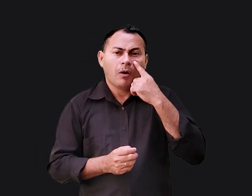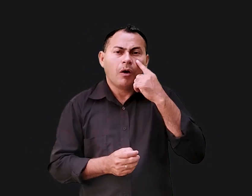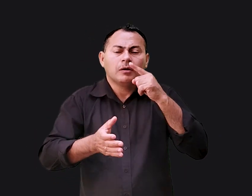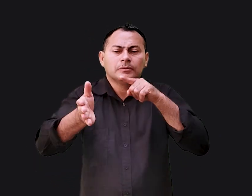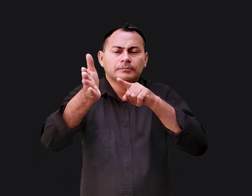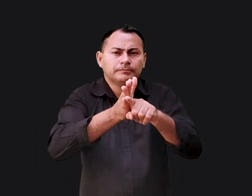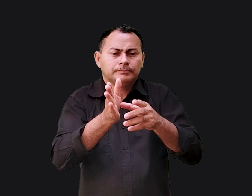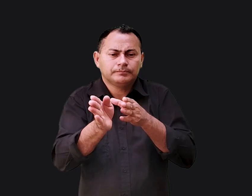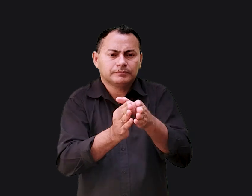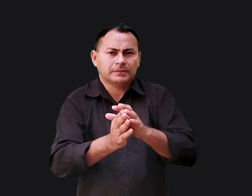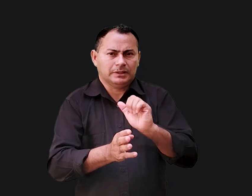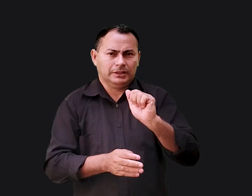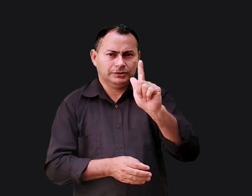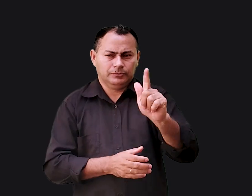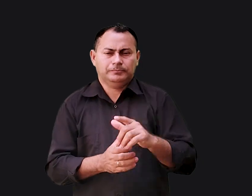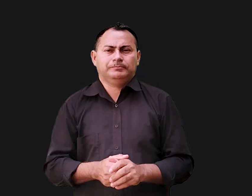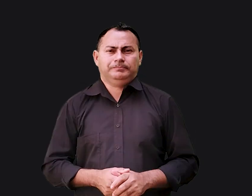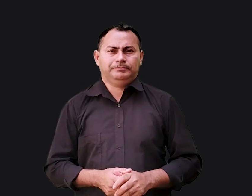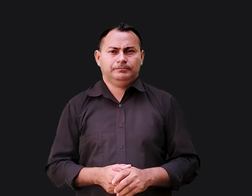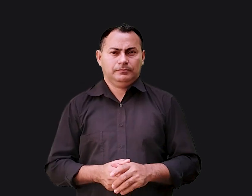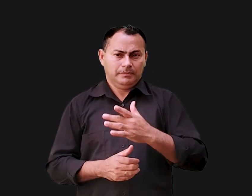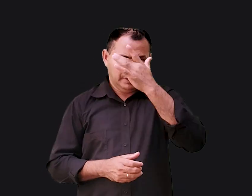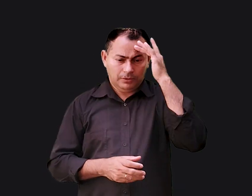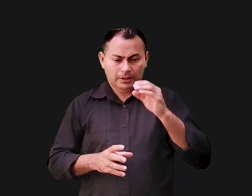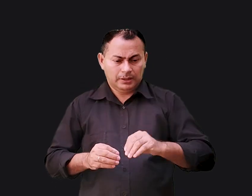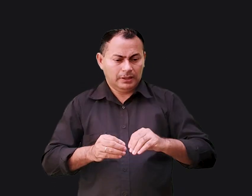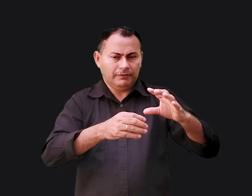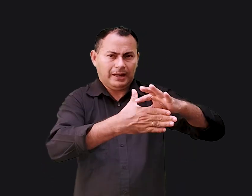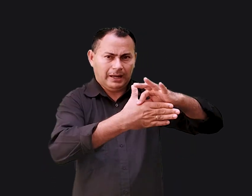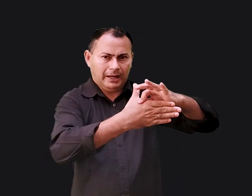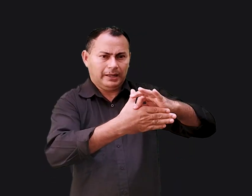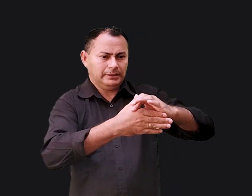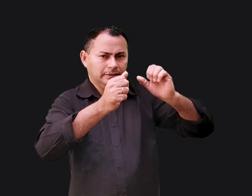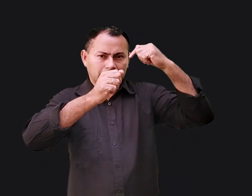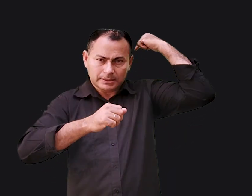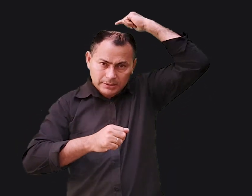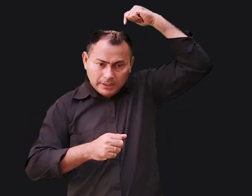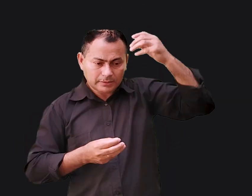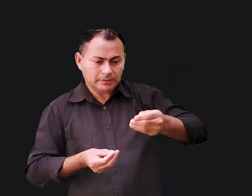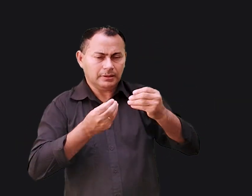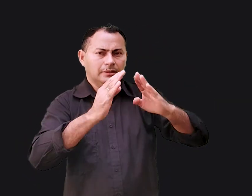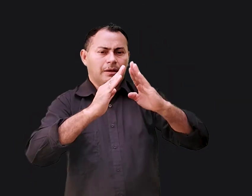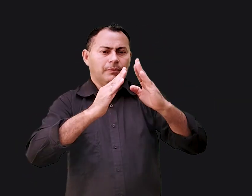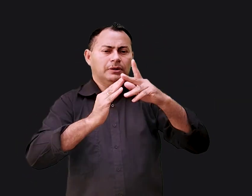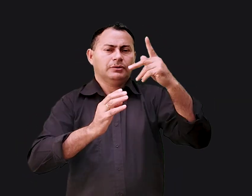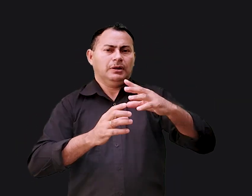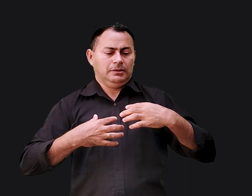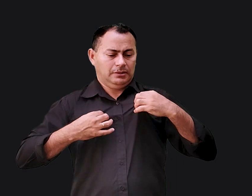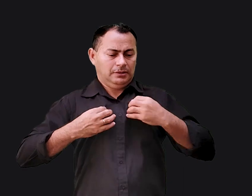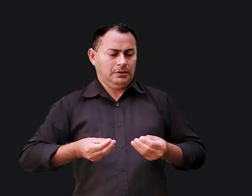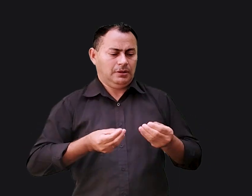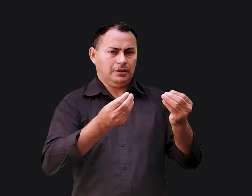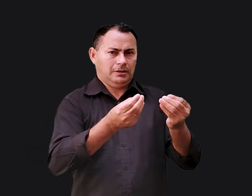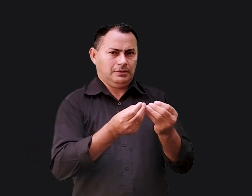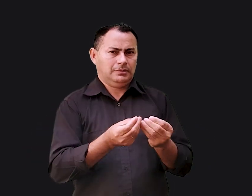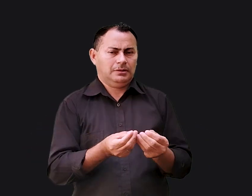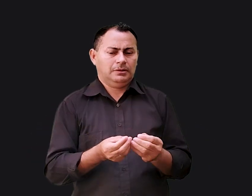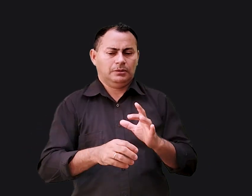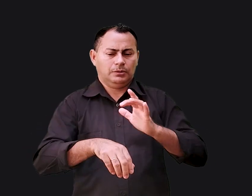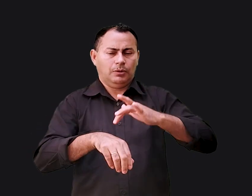voltar à pergunta sugerida por Ageu. Se alguém levar carne consagrada na borda de suas vestes e com elas tocar